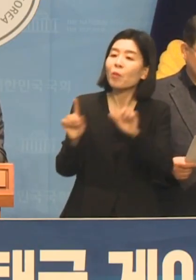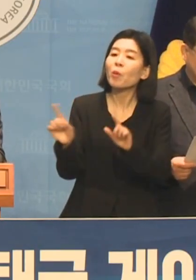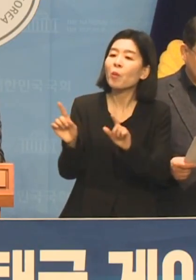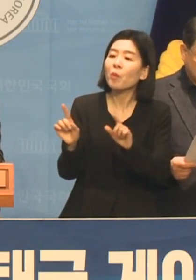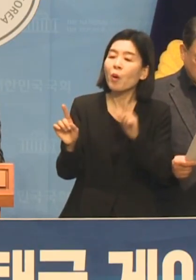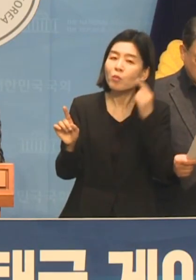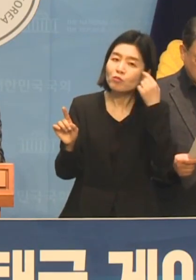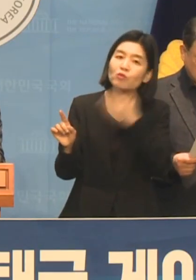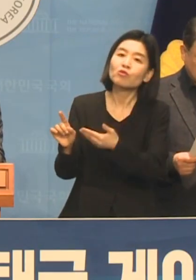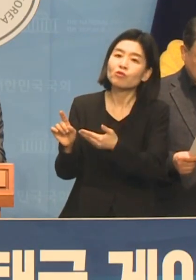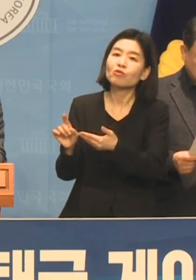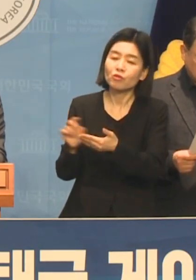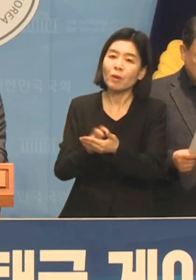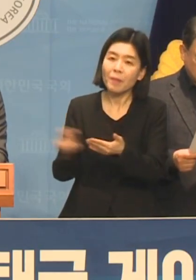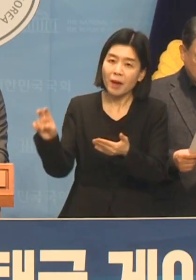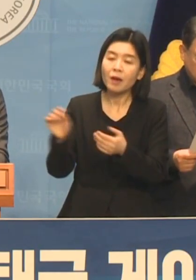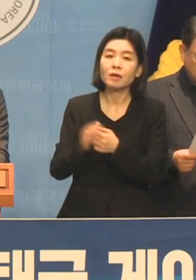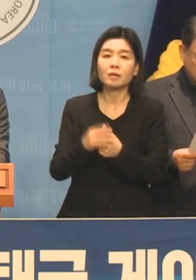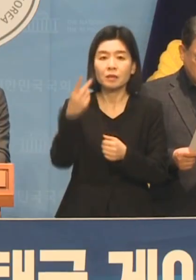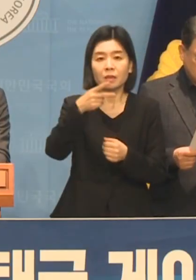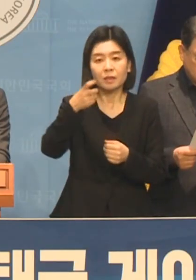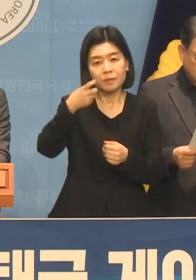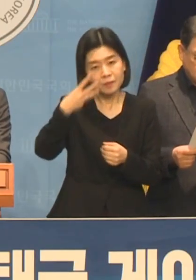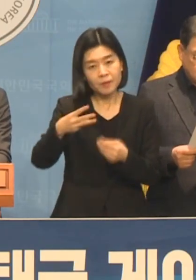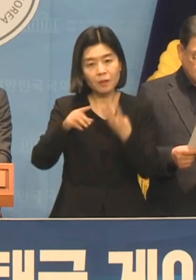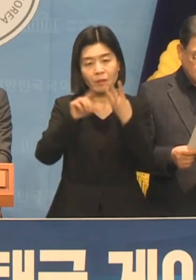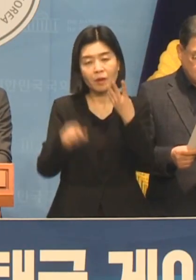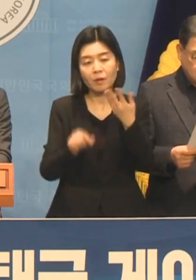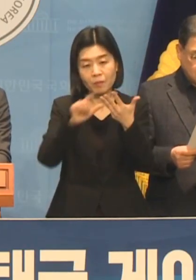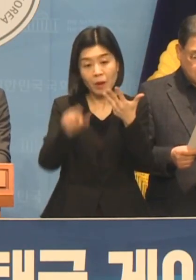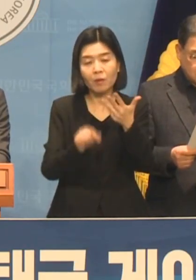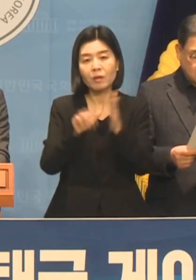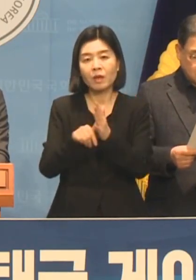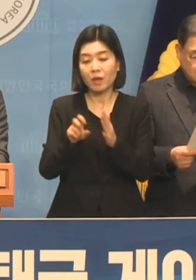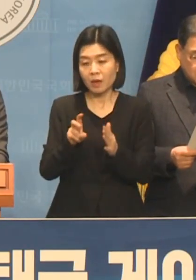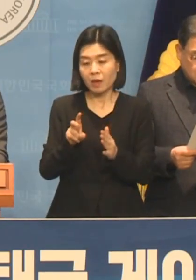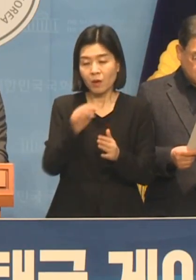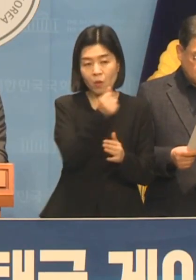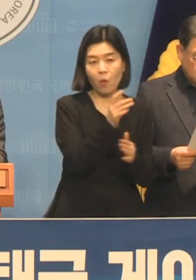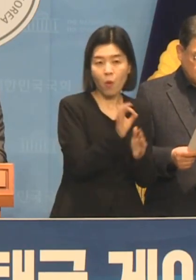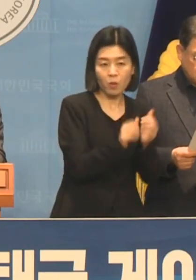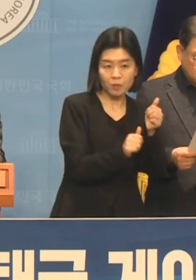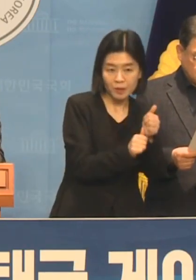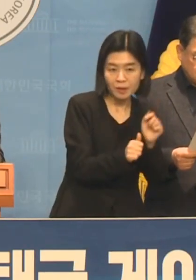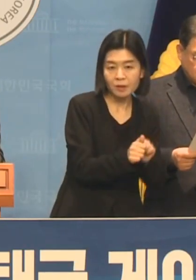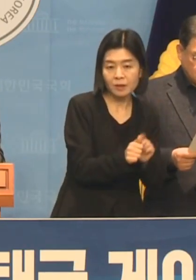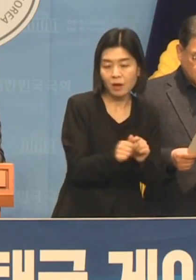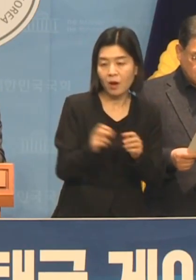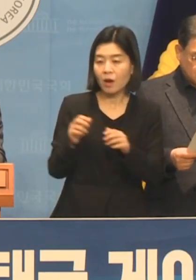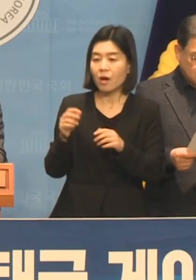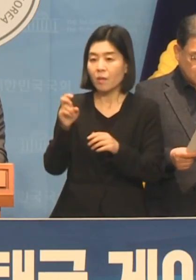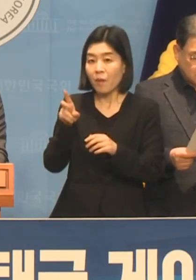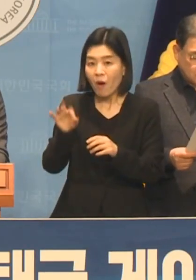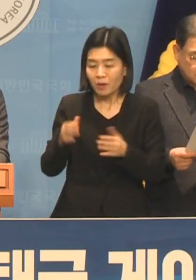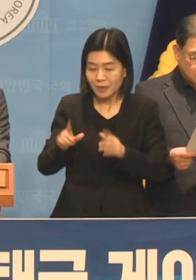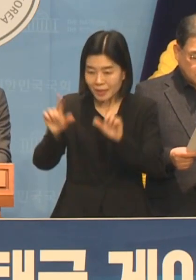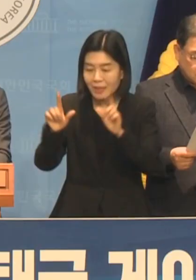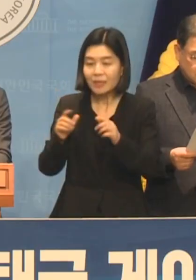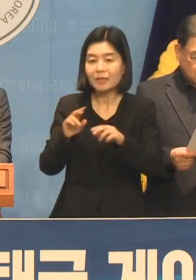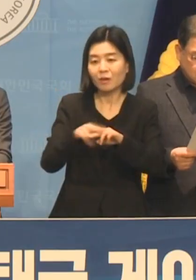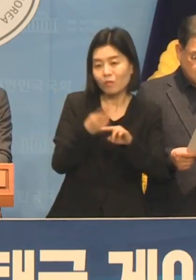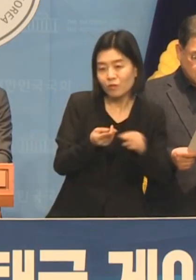묻습니다. 2023년 8월 홍 시장의 비서가 명 씨 생일에 선물을 전달하고 다음 날